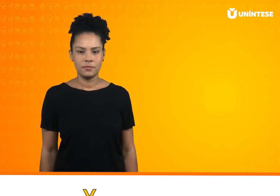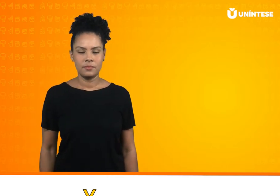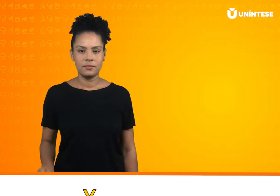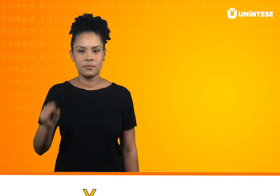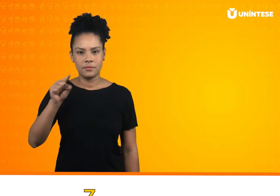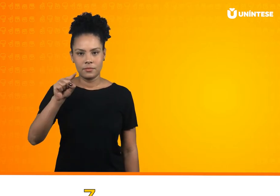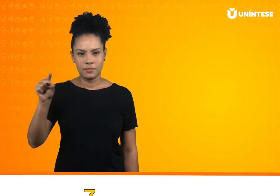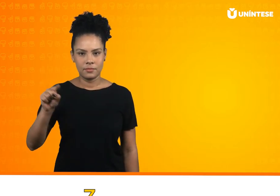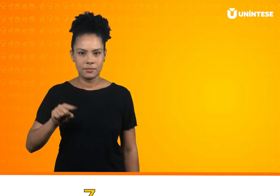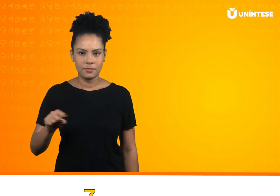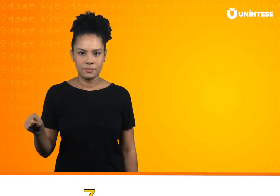Z.